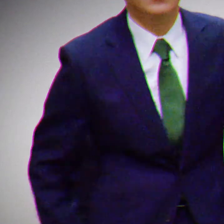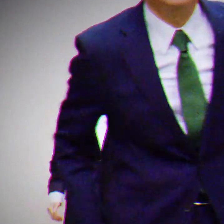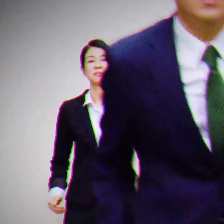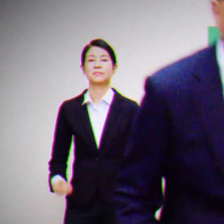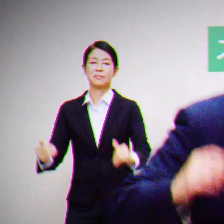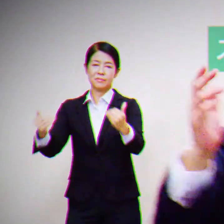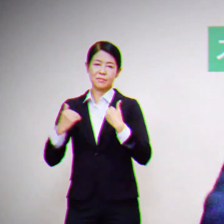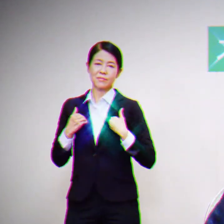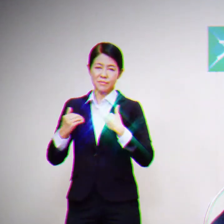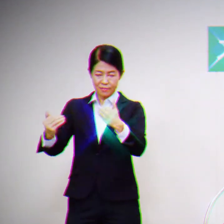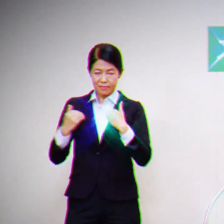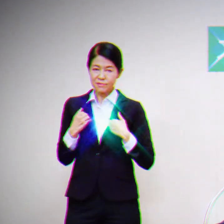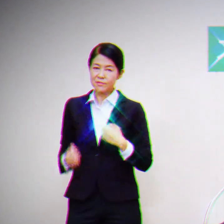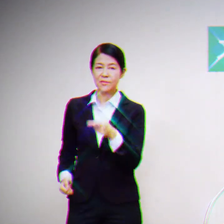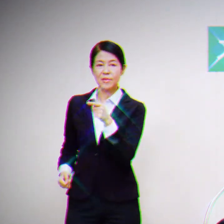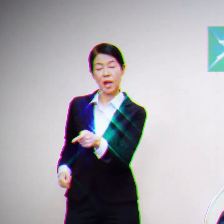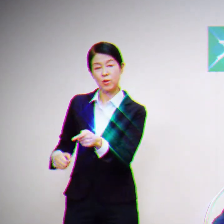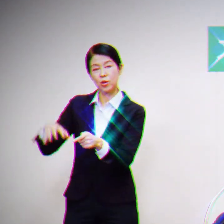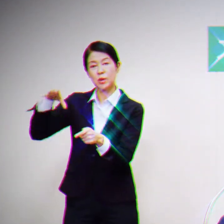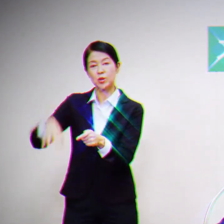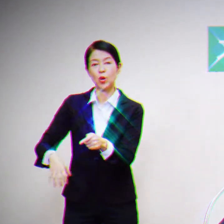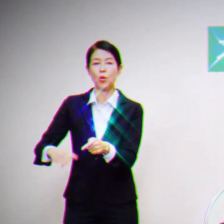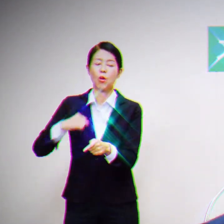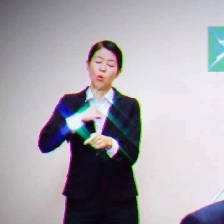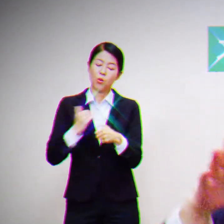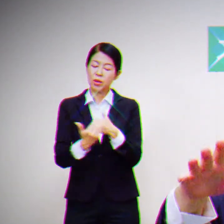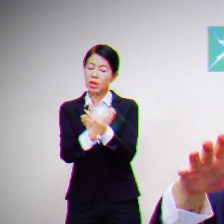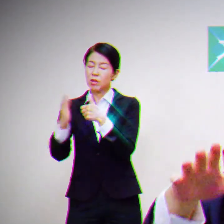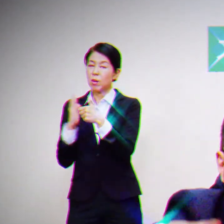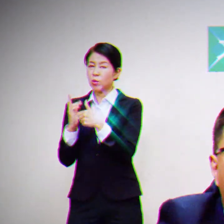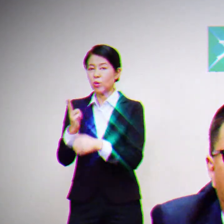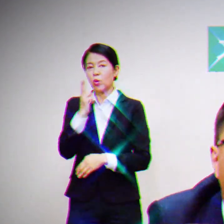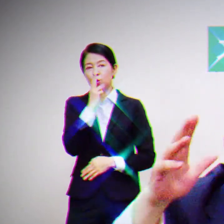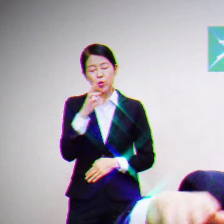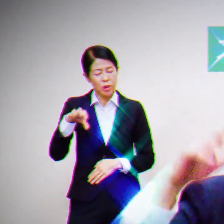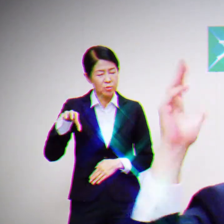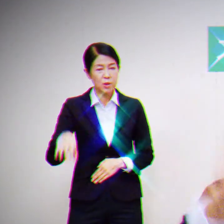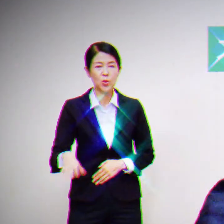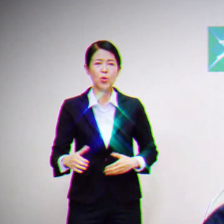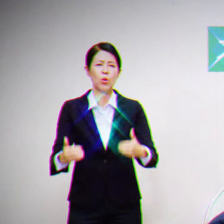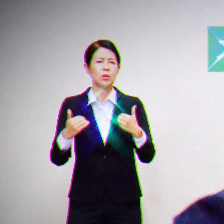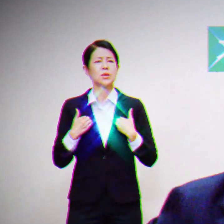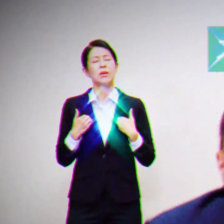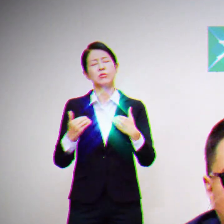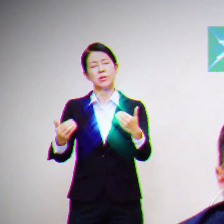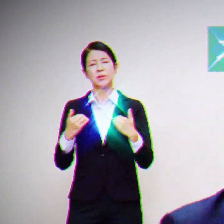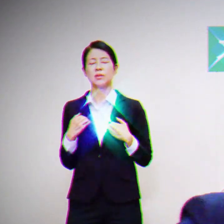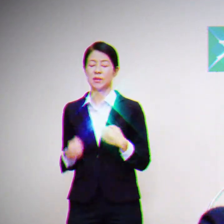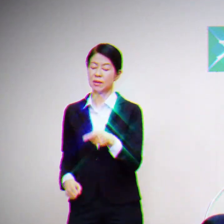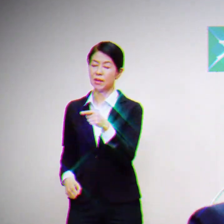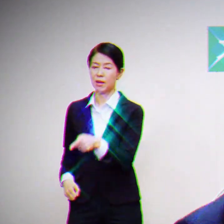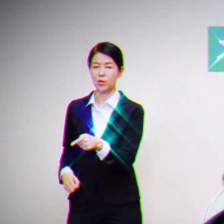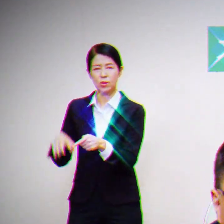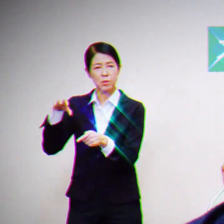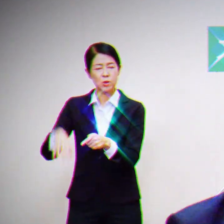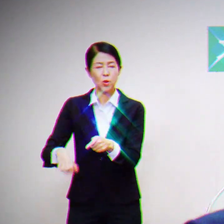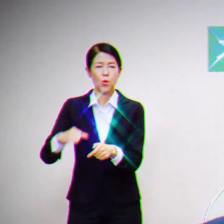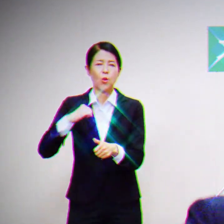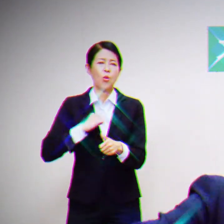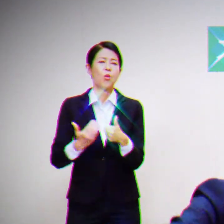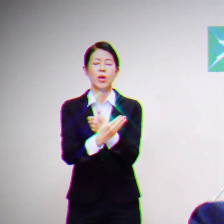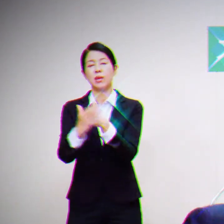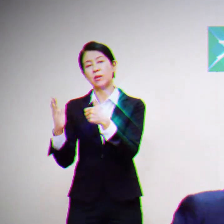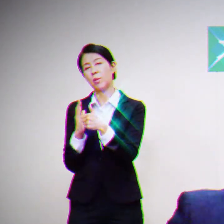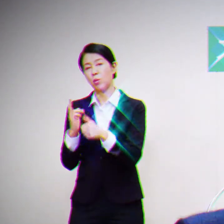ああ、なくしちゃいけないあの居場所、俺らで守ろう吸える場所、なくしちゃいけないあの居場